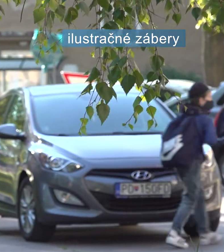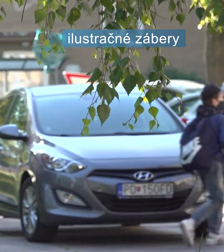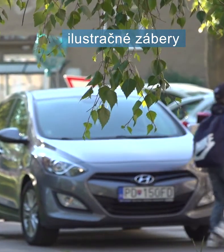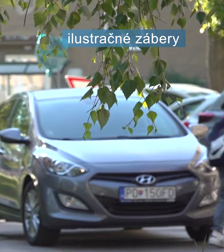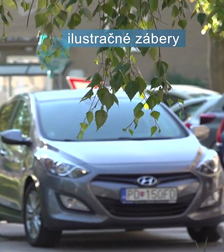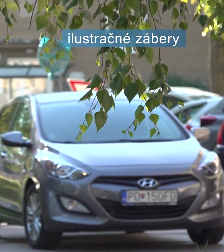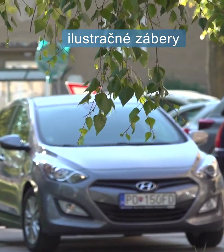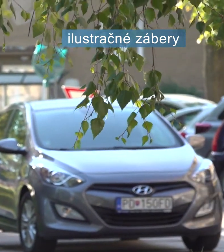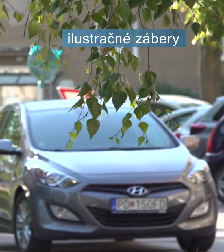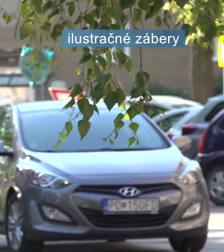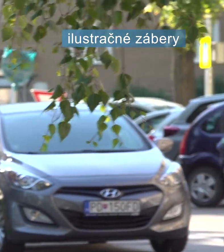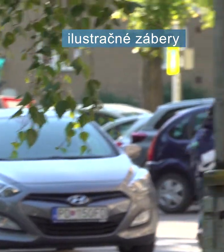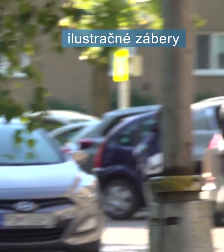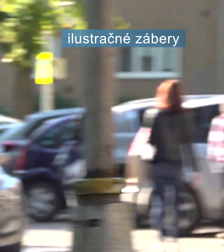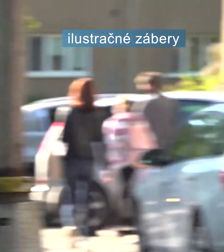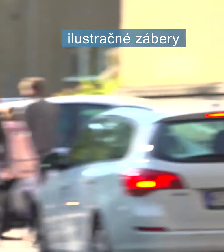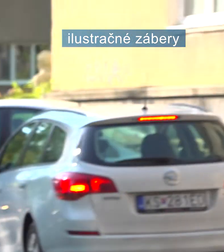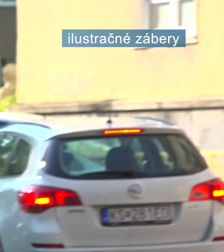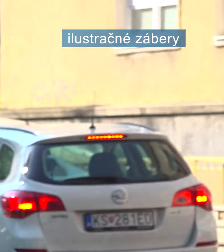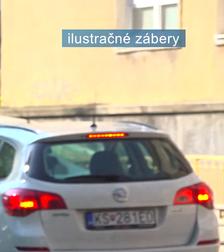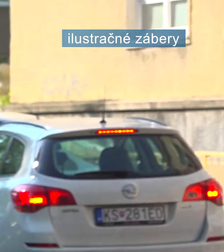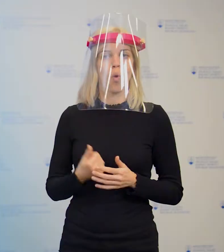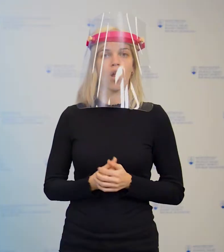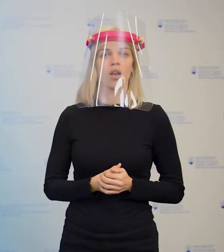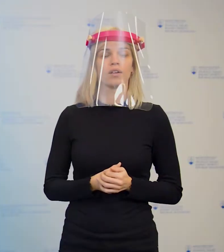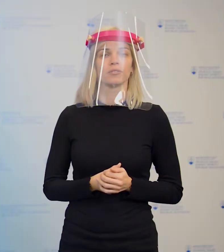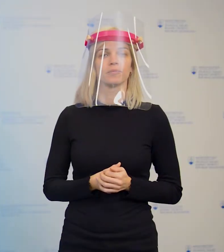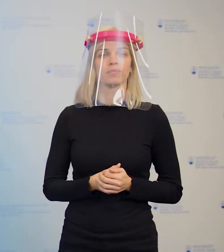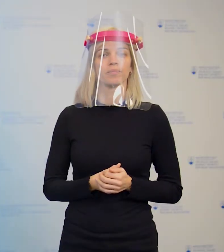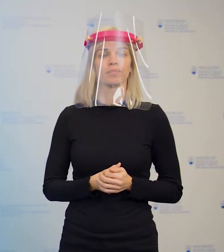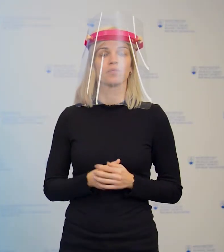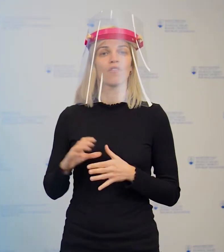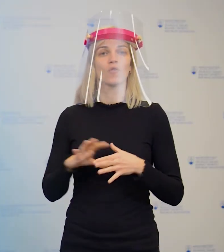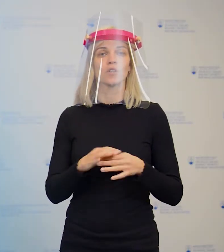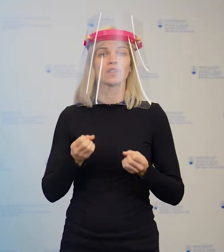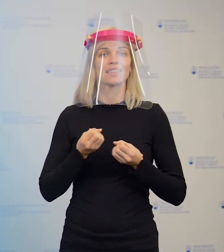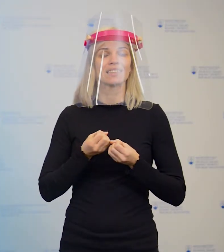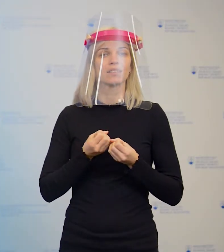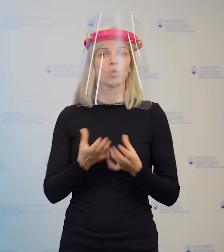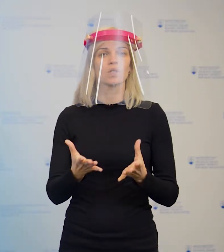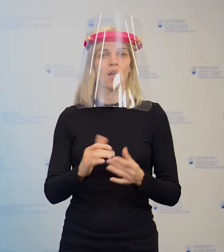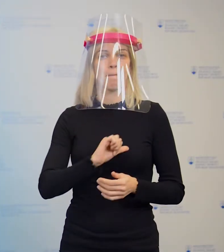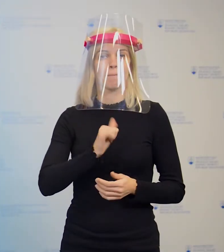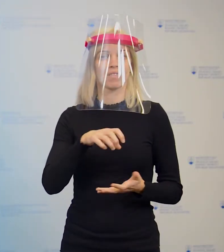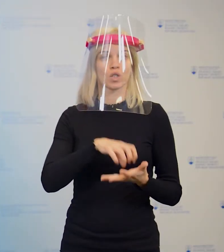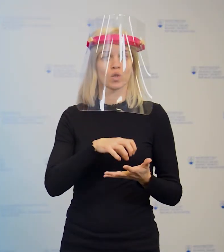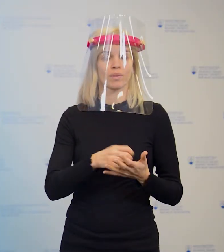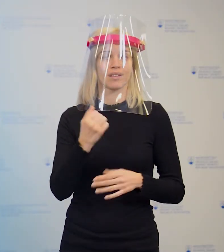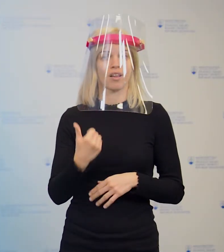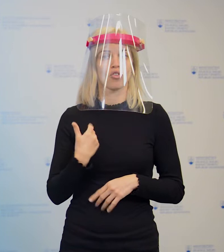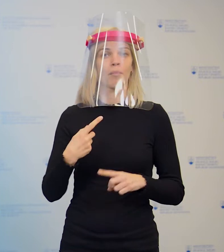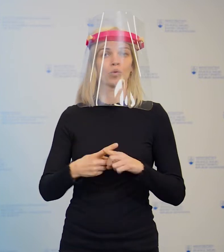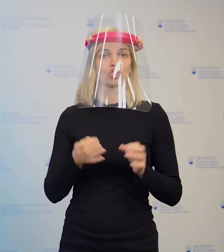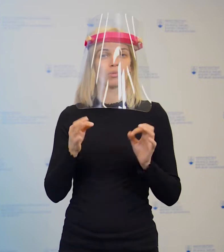stupeň základných škôl a špeciálne školy. V rámci spustenia prvého stupňa základných škôl a